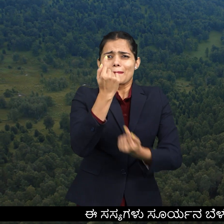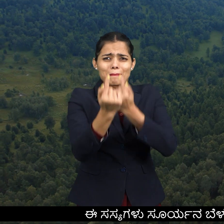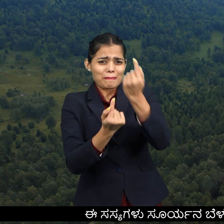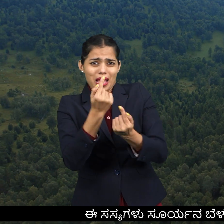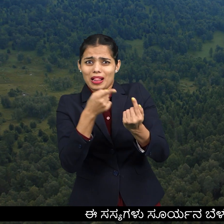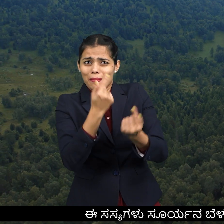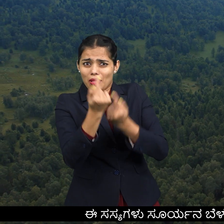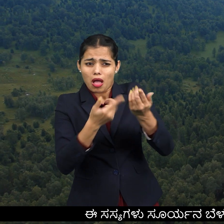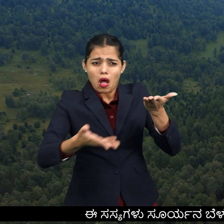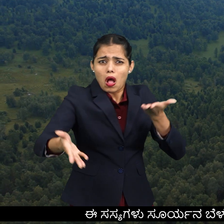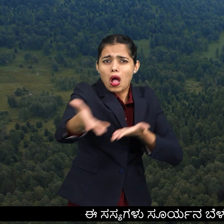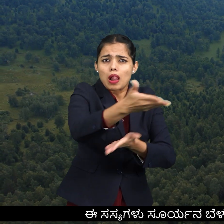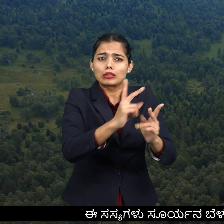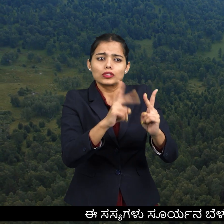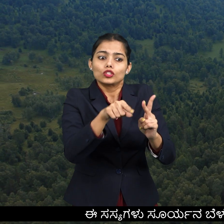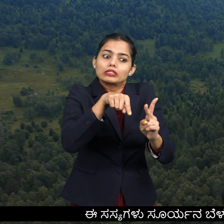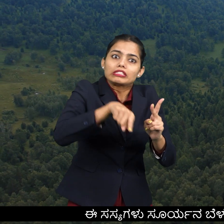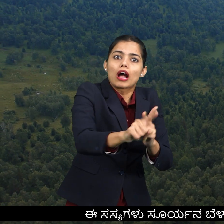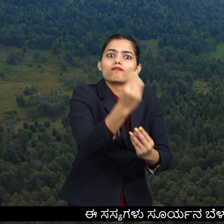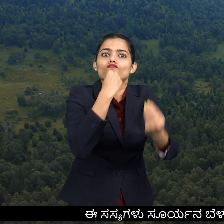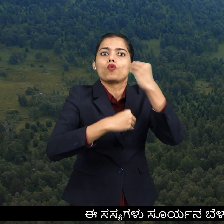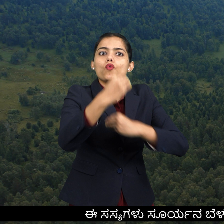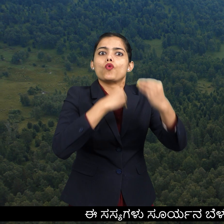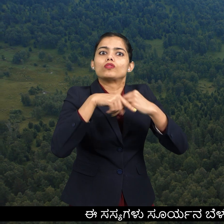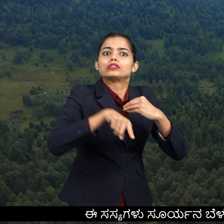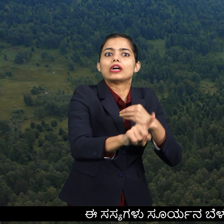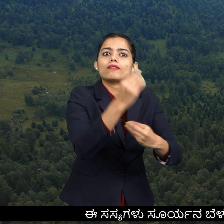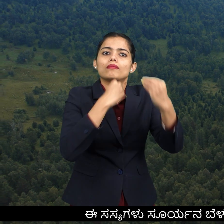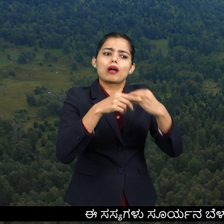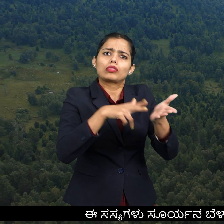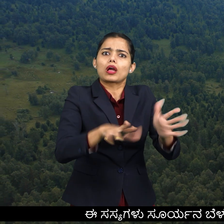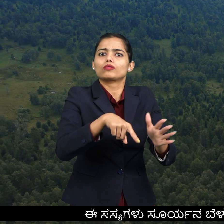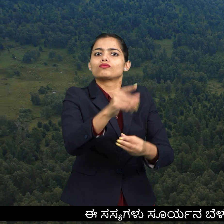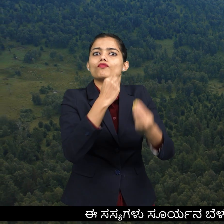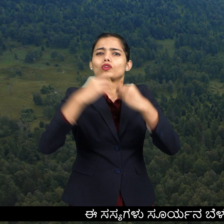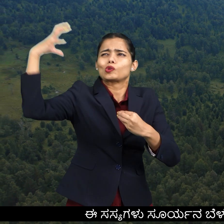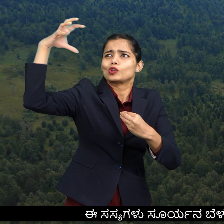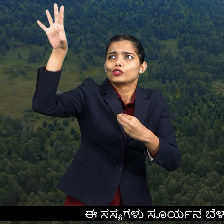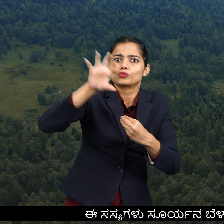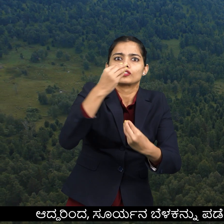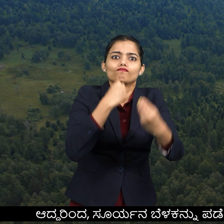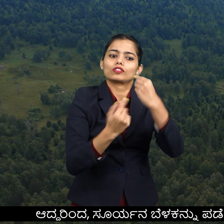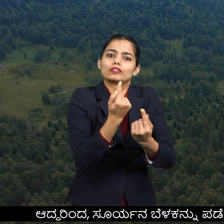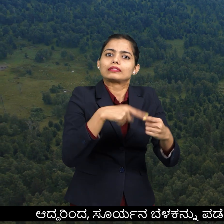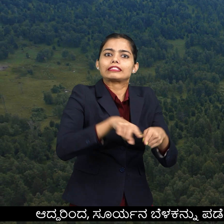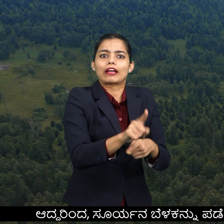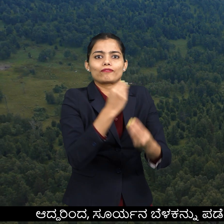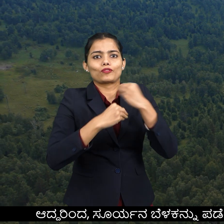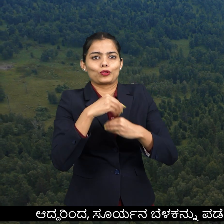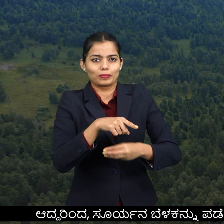ಈ ಸಸ್ಯಗಳು ಸೂರ್ಯನ ಬೆಳಕಿಗಾಗಿ ತಮ್ಮೊಳಗೆ ಸ್ಪರ್ಧಿಸುತ್ತವೆ.